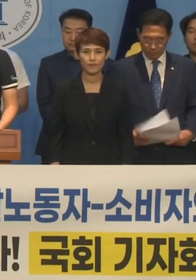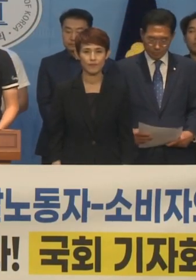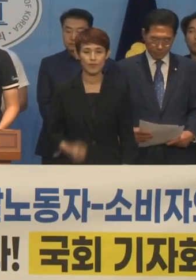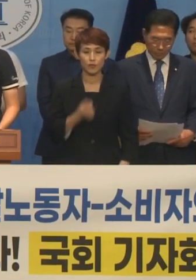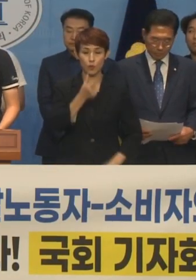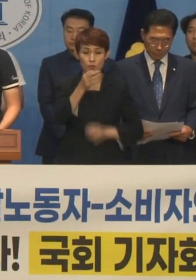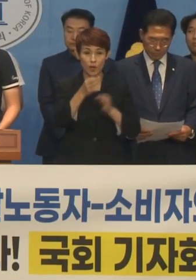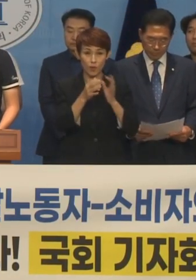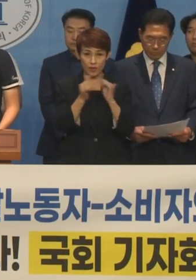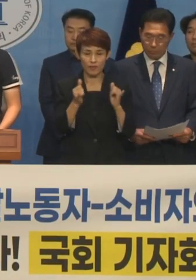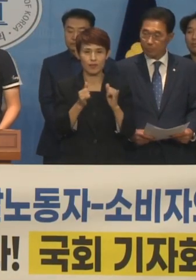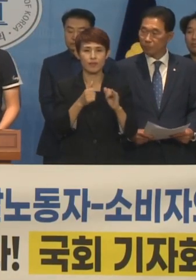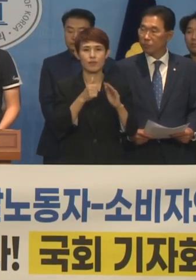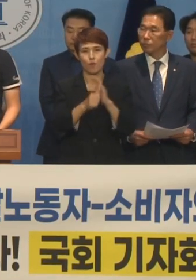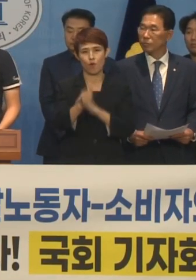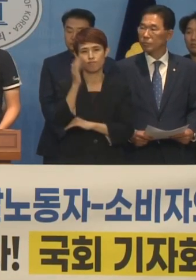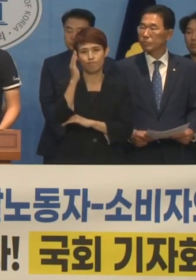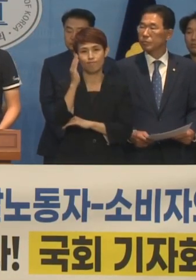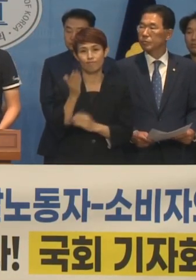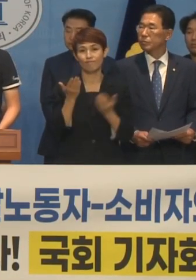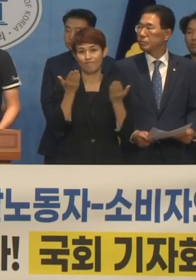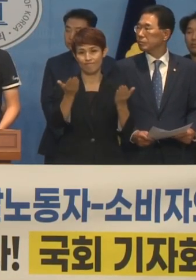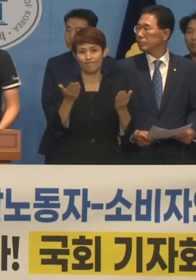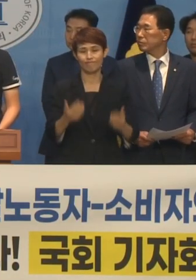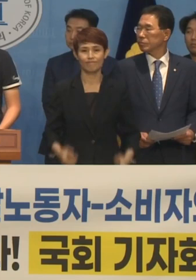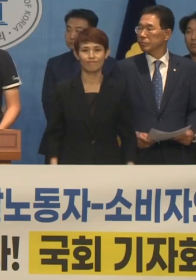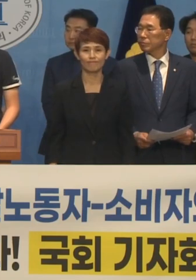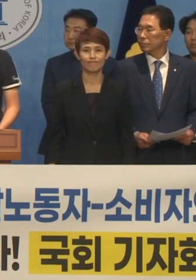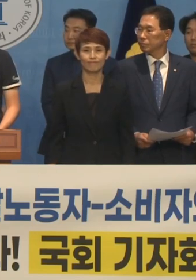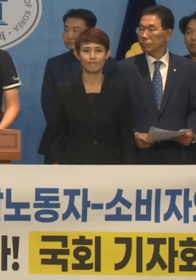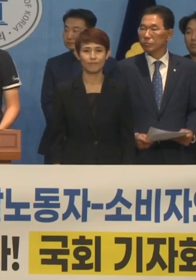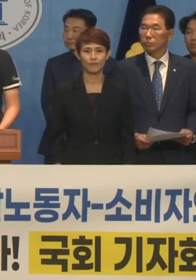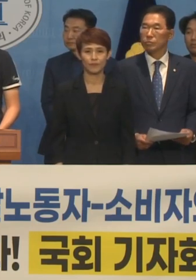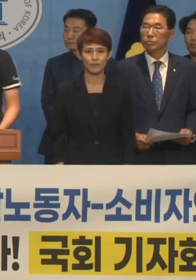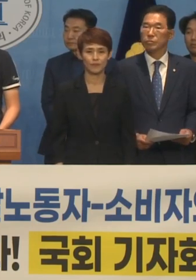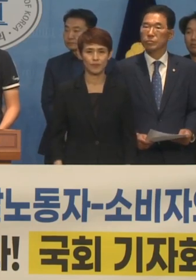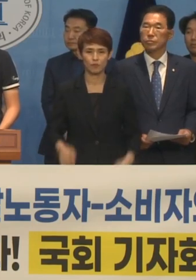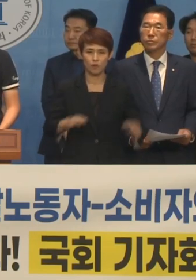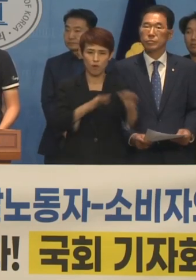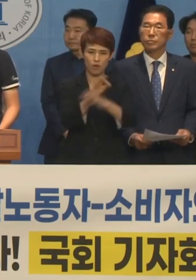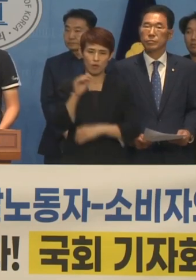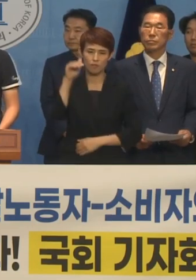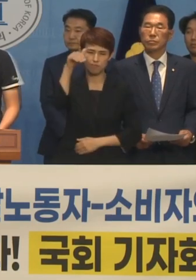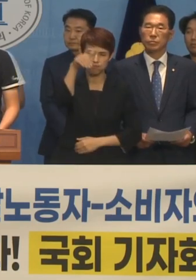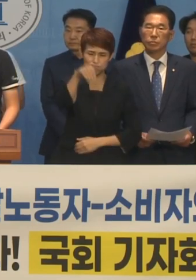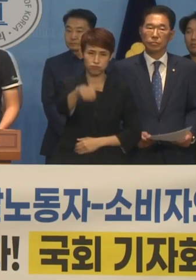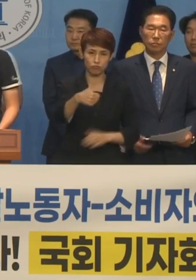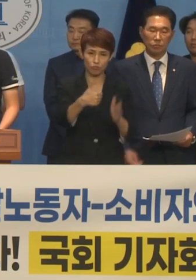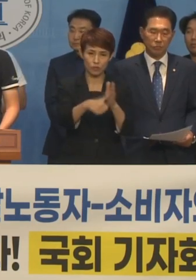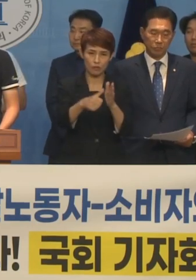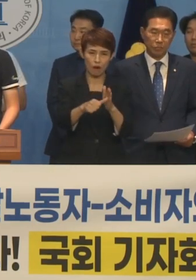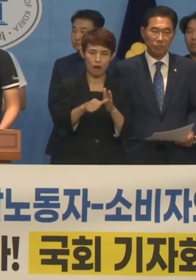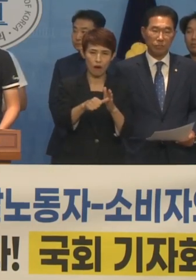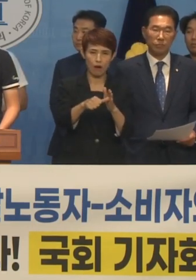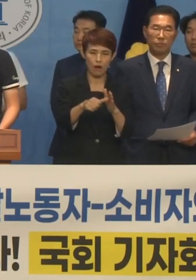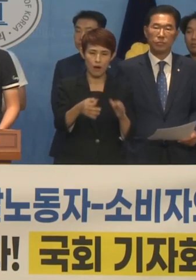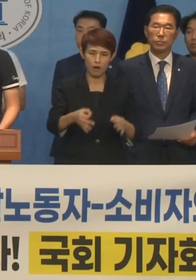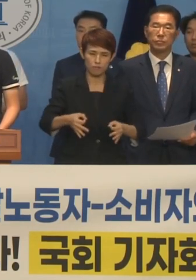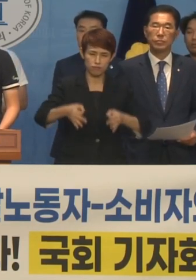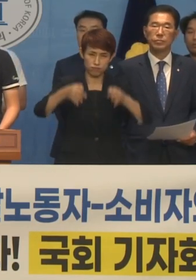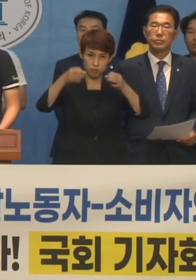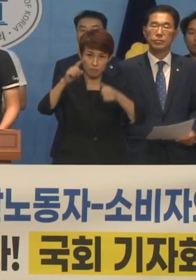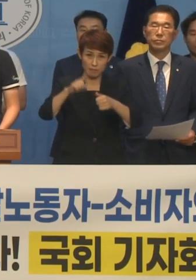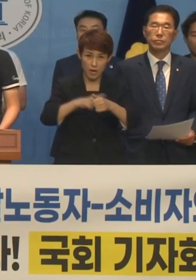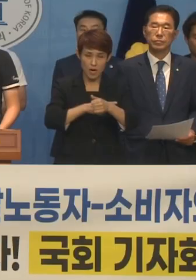소상공인 대표로서 발언 내용 전달드리겠습니다. 지금 현재 경기 침체, 물가 상승 그리고 고금리 속에서 저희가 지난 1년간